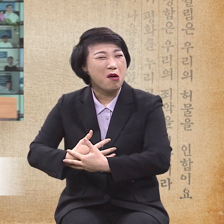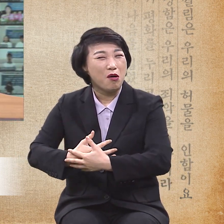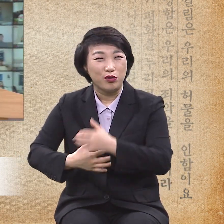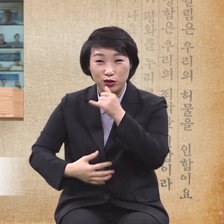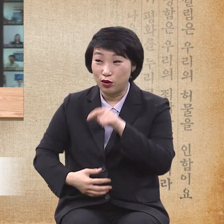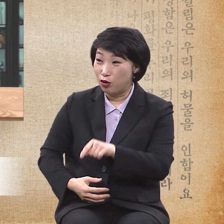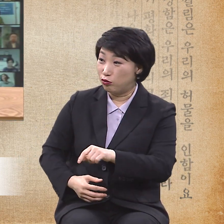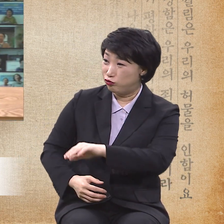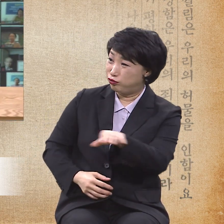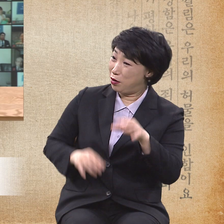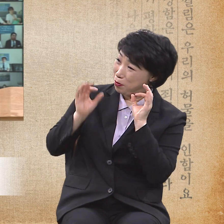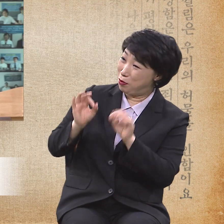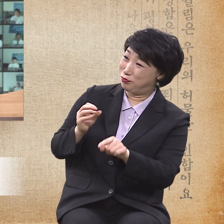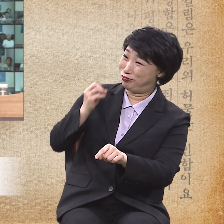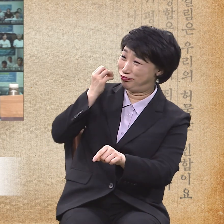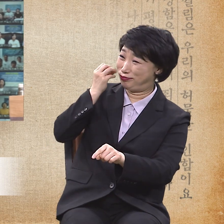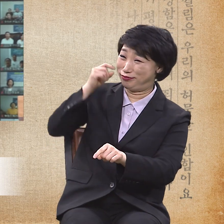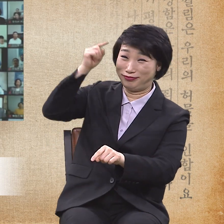우리가 볼 때는